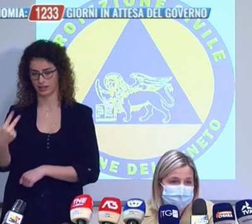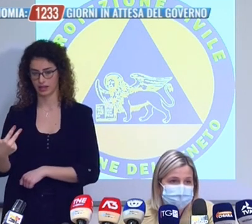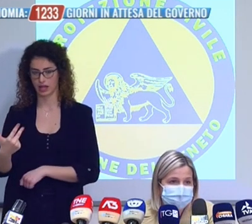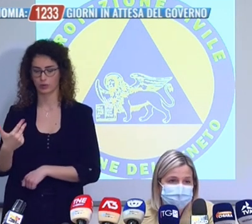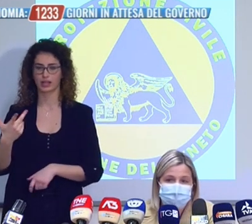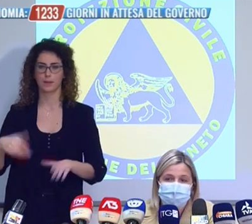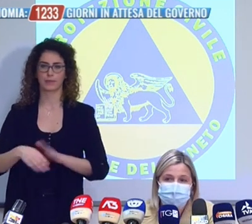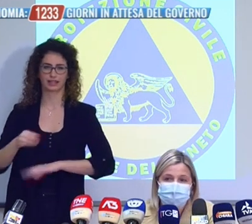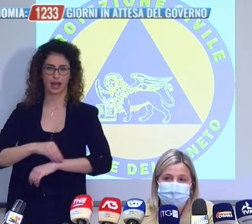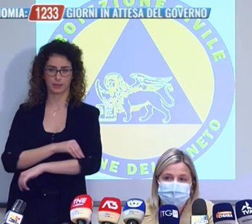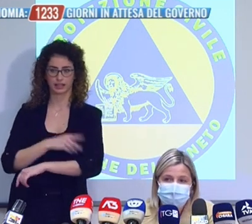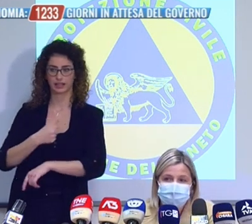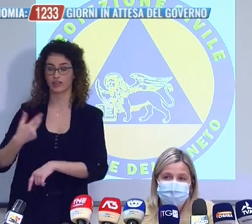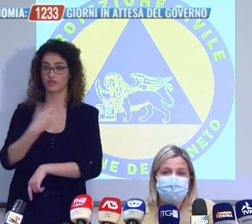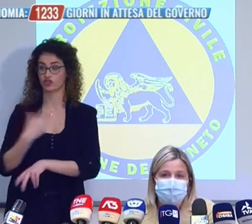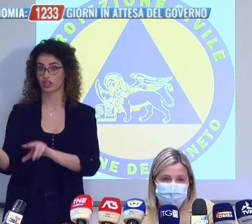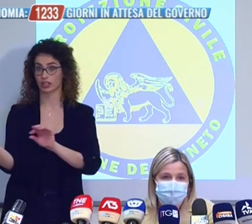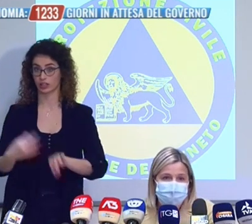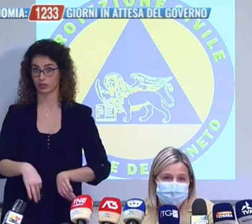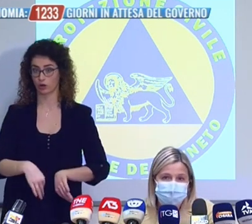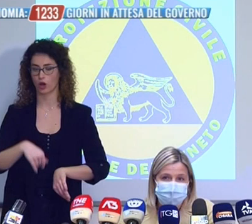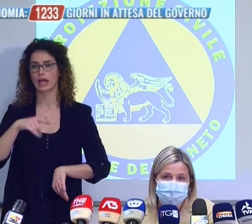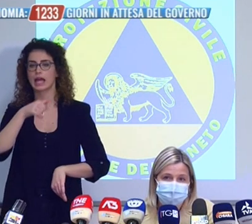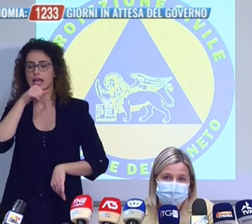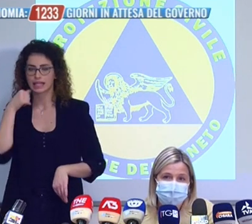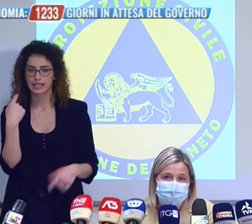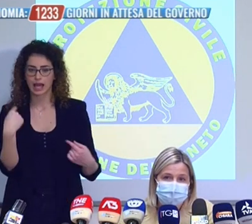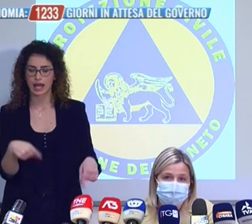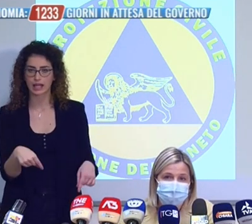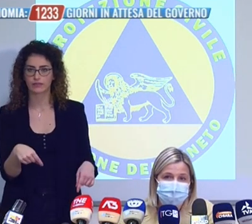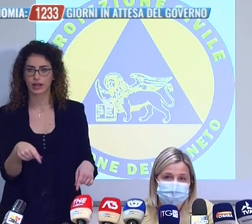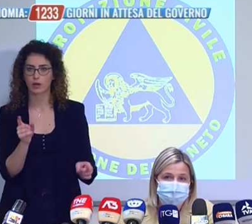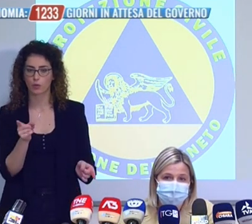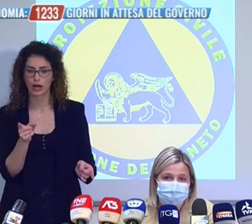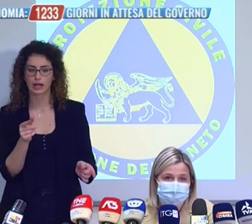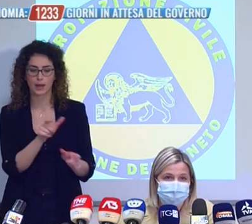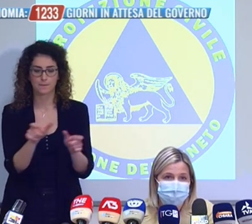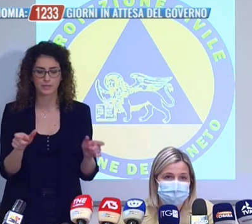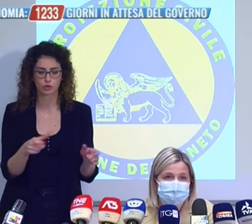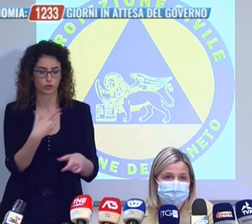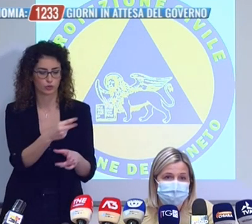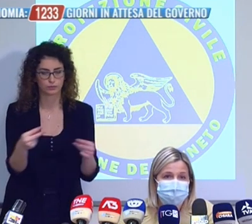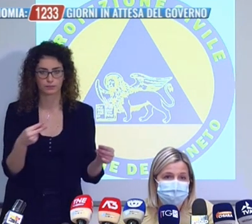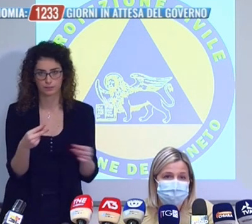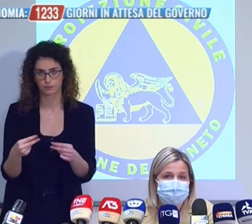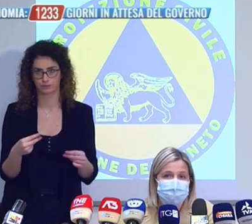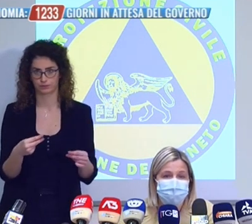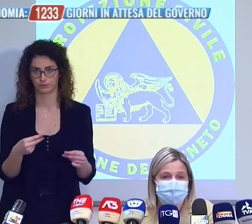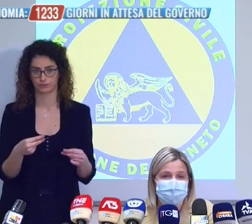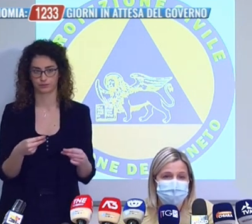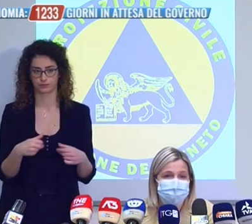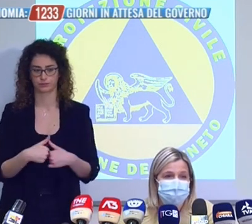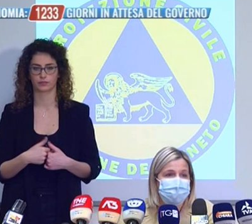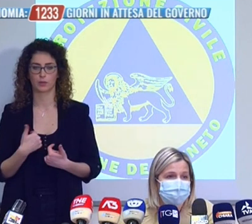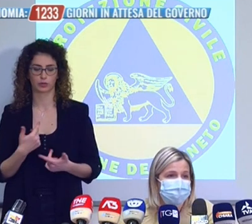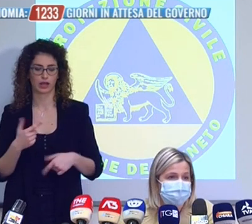arrivare più vaccini e la necessità e la volontà di mettere quindi a regime tutte queste risorse e vaccinare nel più